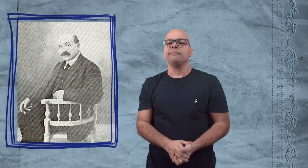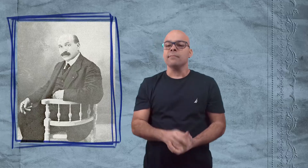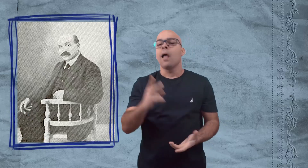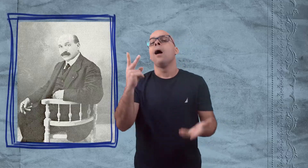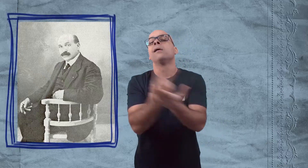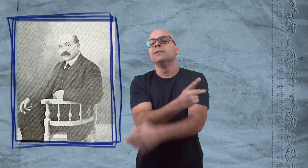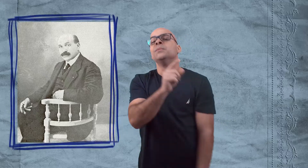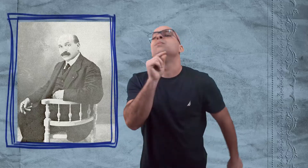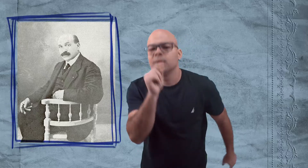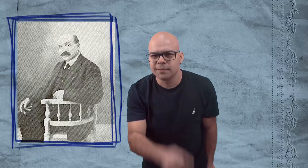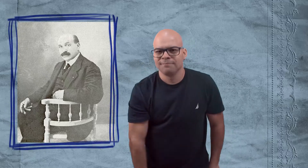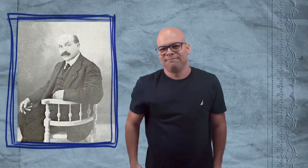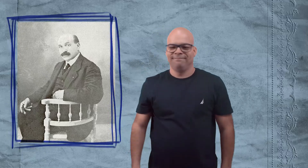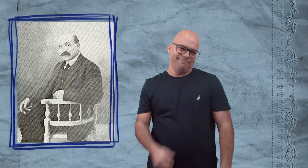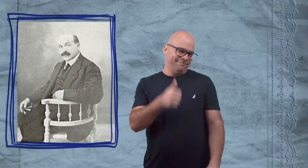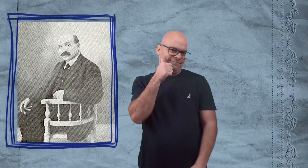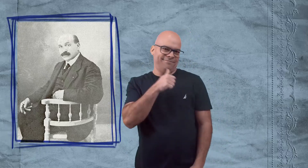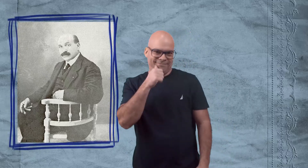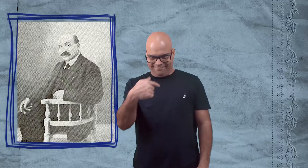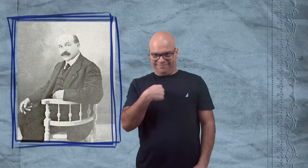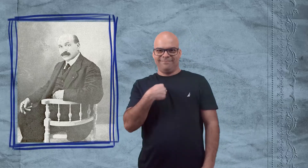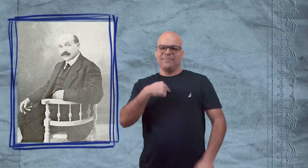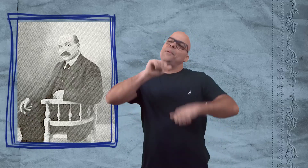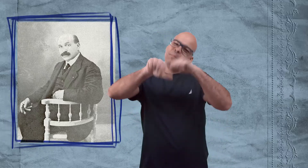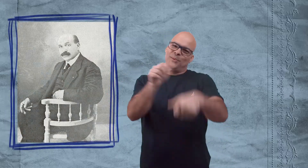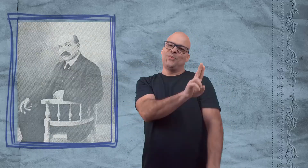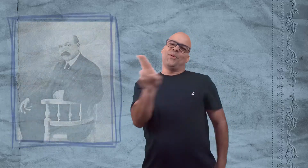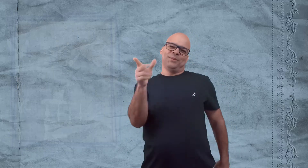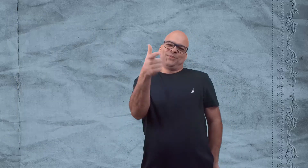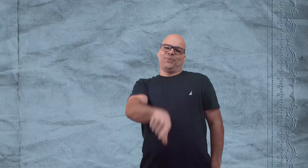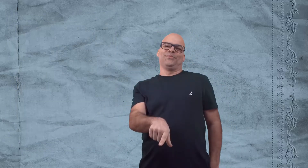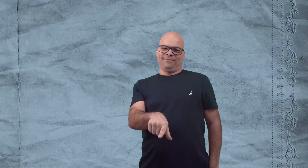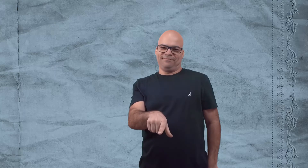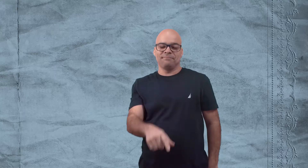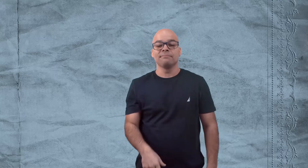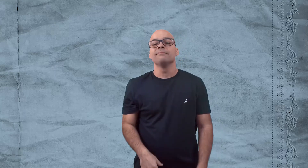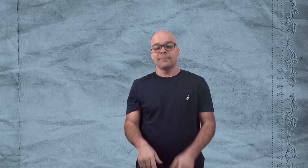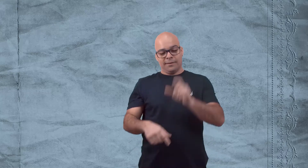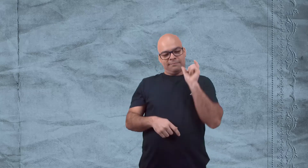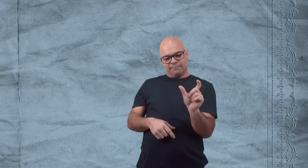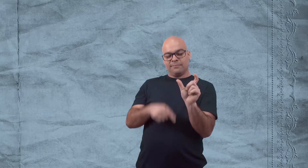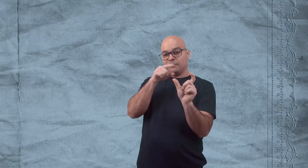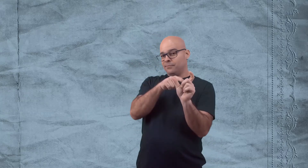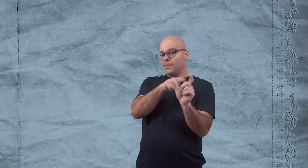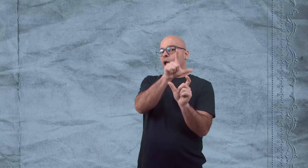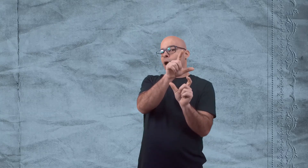Bom, acontece que Louise teve que mudar seu nome de novo. Então, seu